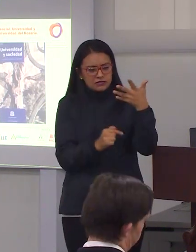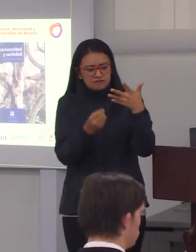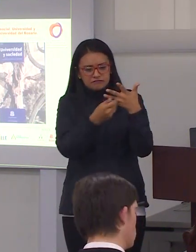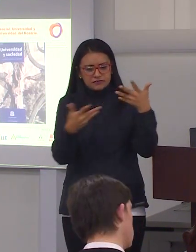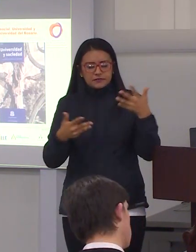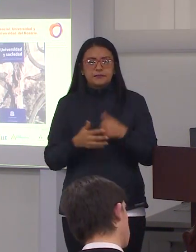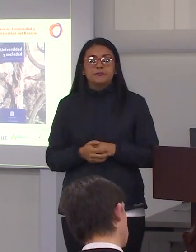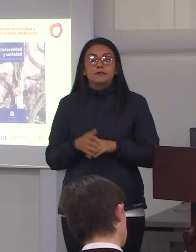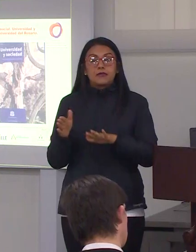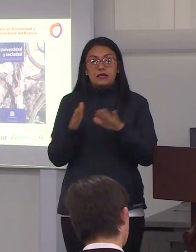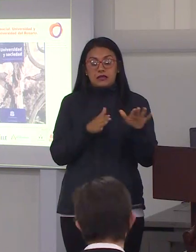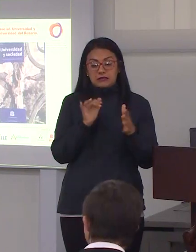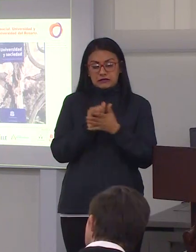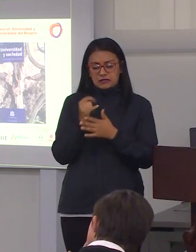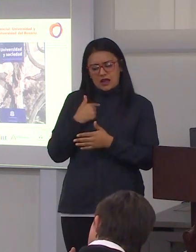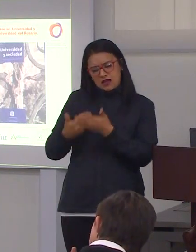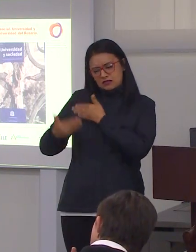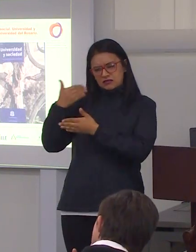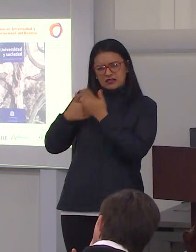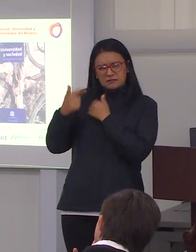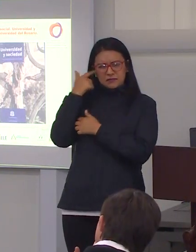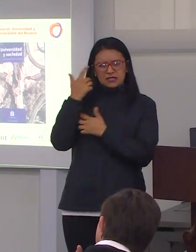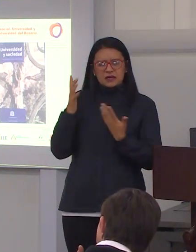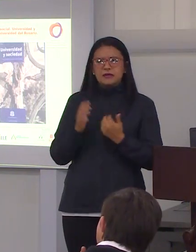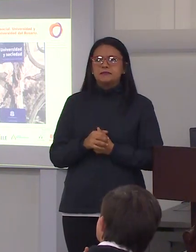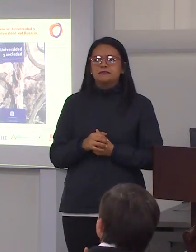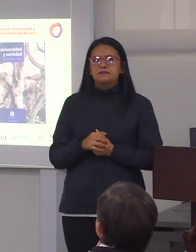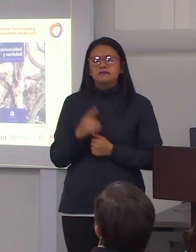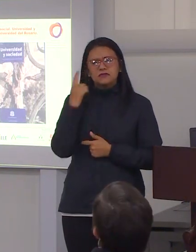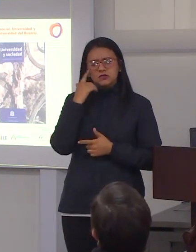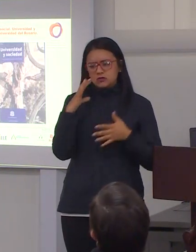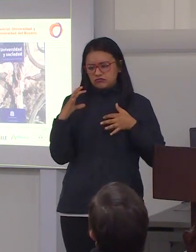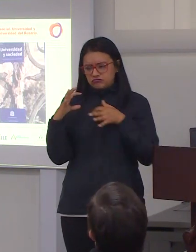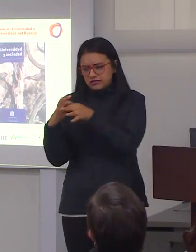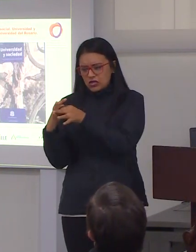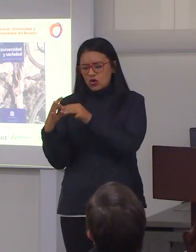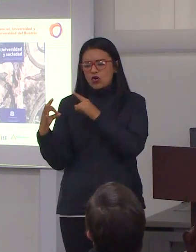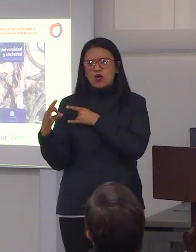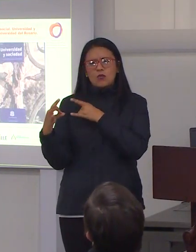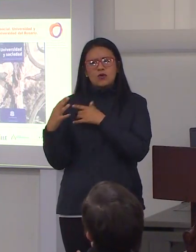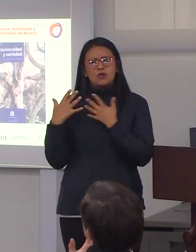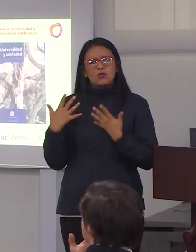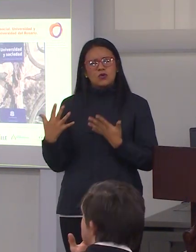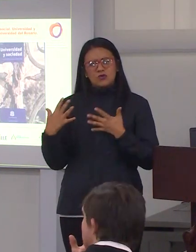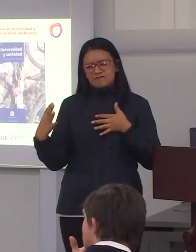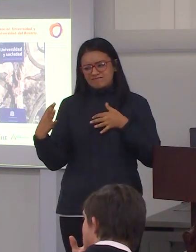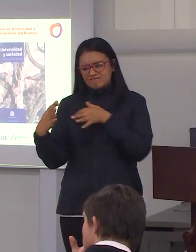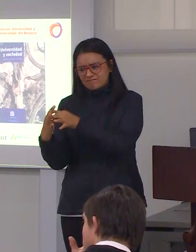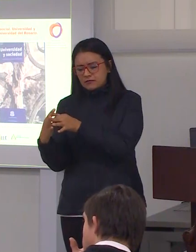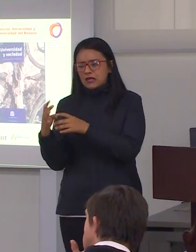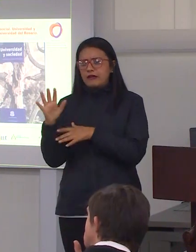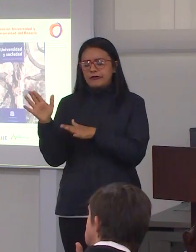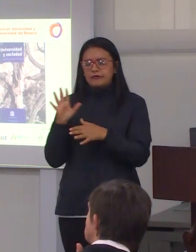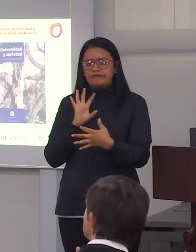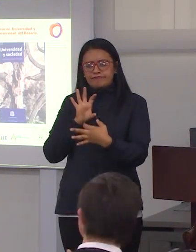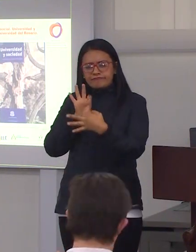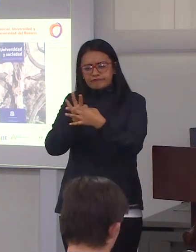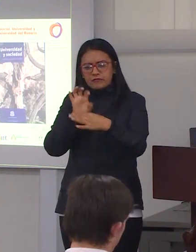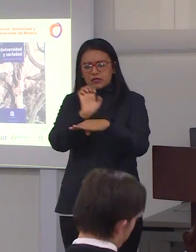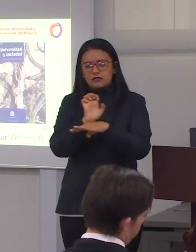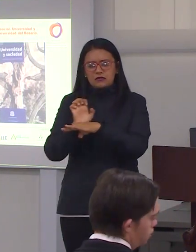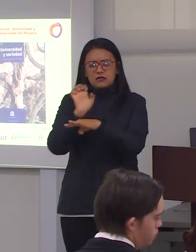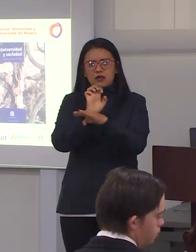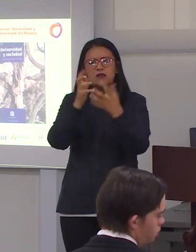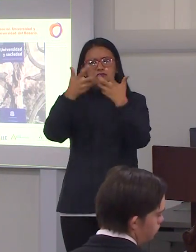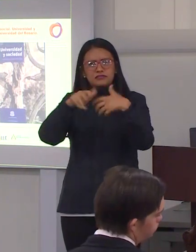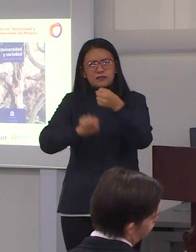Entonces, en esa época pensábamos puntos de salida, articulación con la universidad directamente, puntos de salida, articulación con entidades que